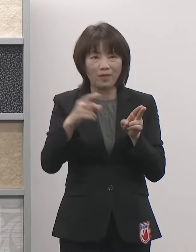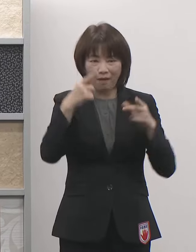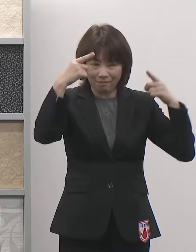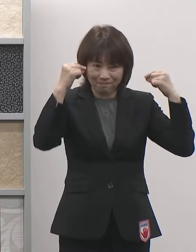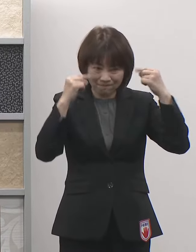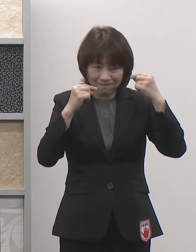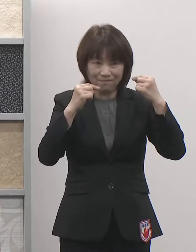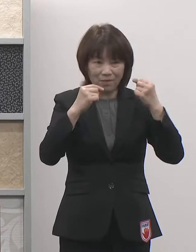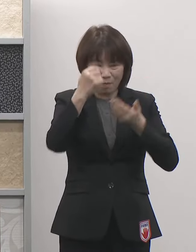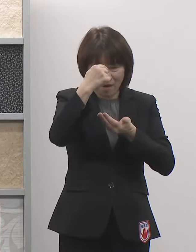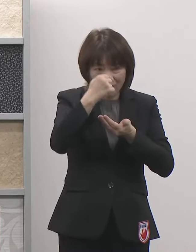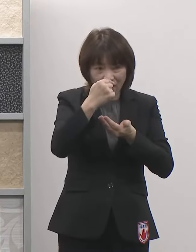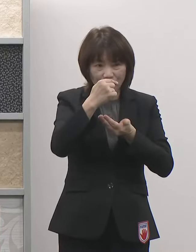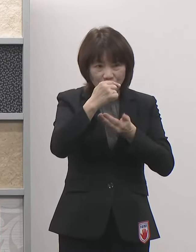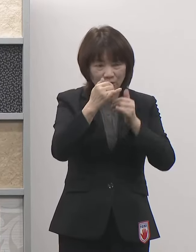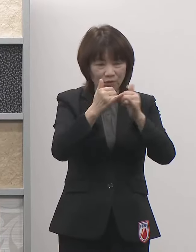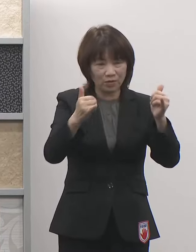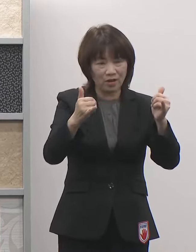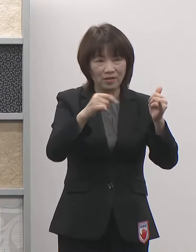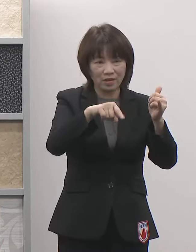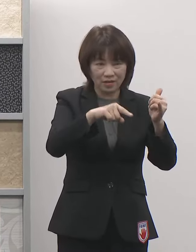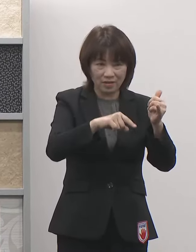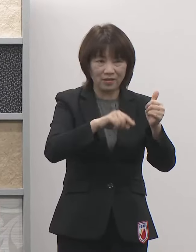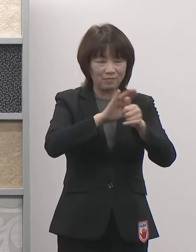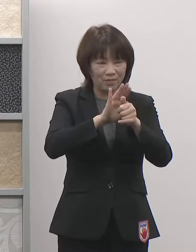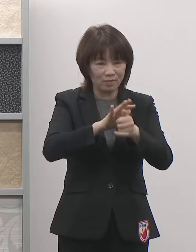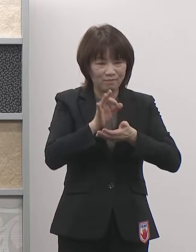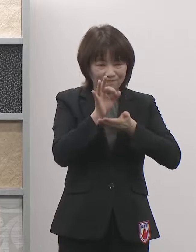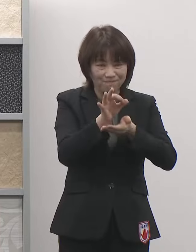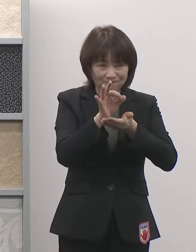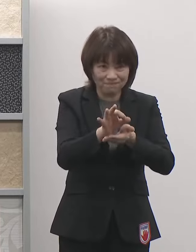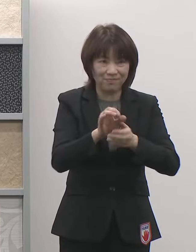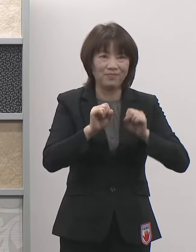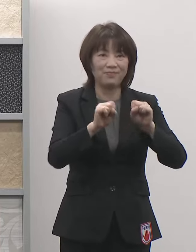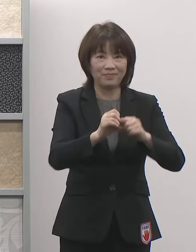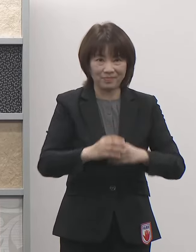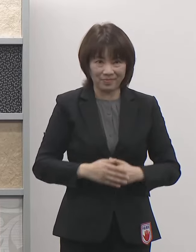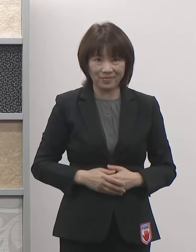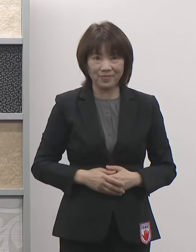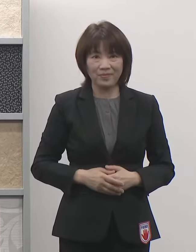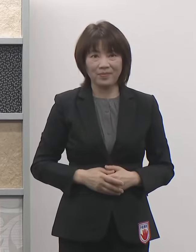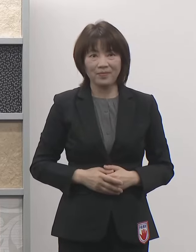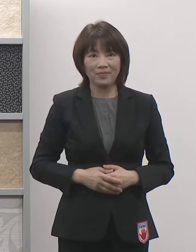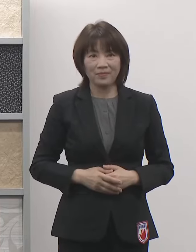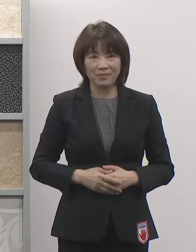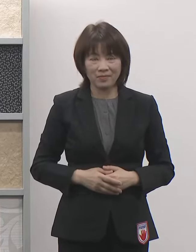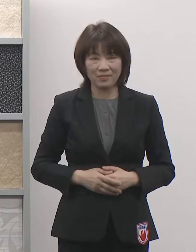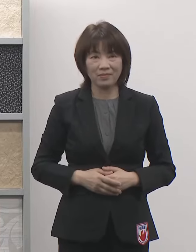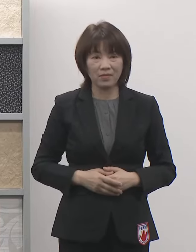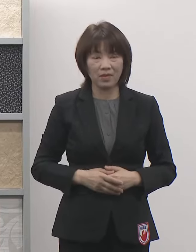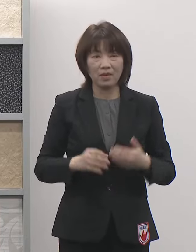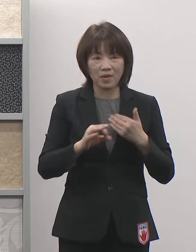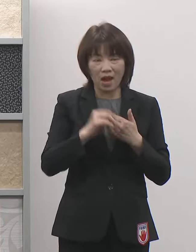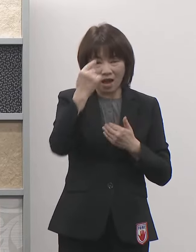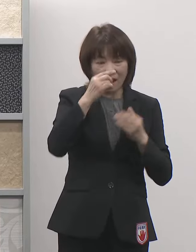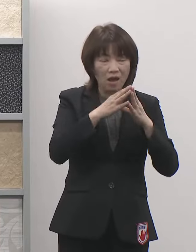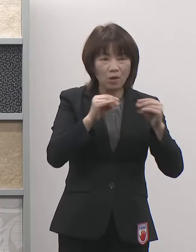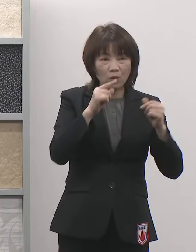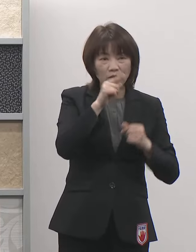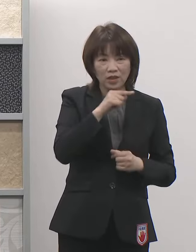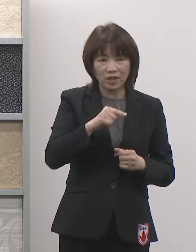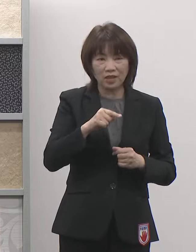効果を上げるように、取り組みを進めていきたいと思います。また母国に残されたご家族向け